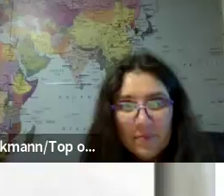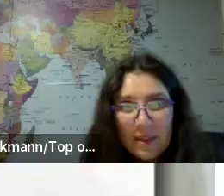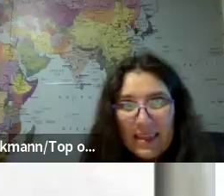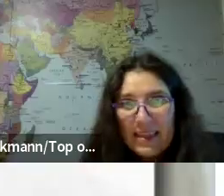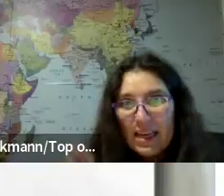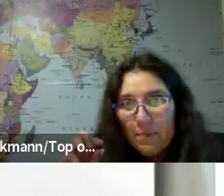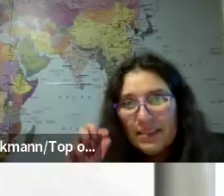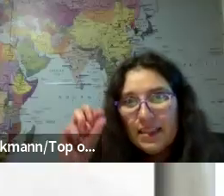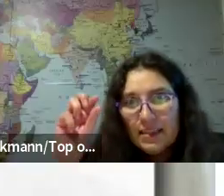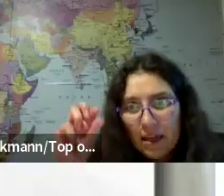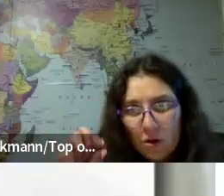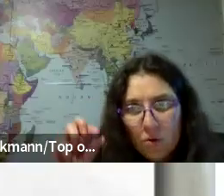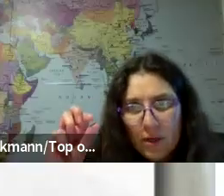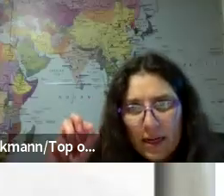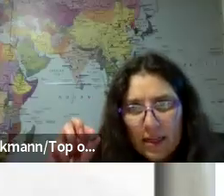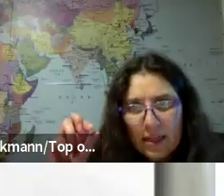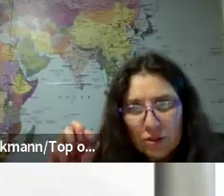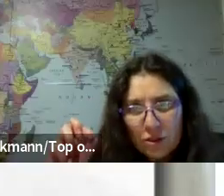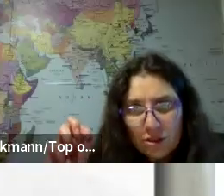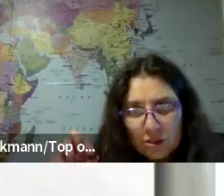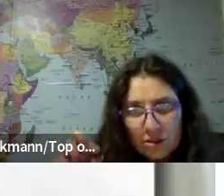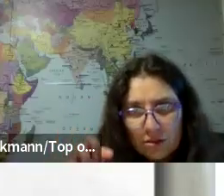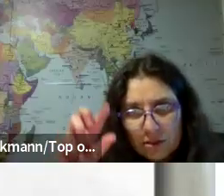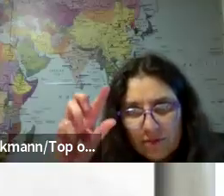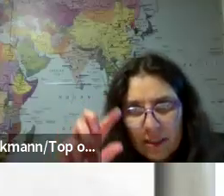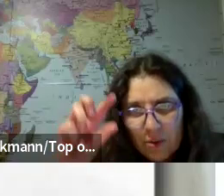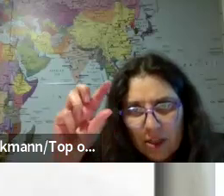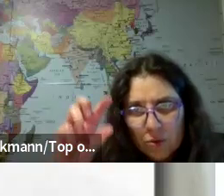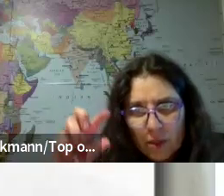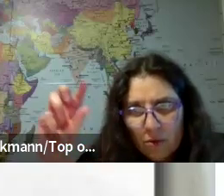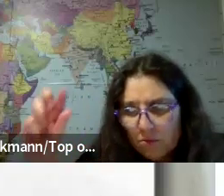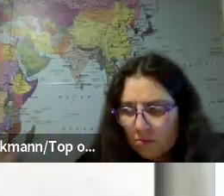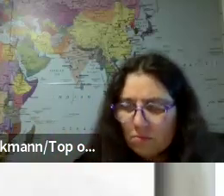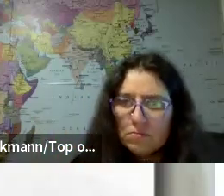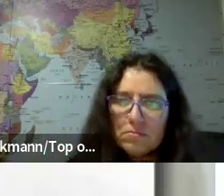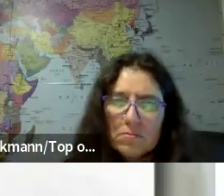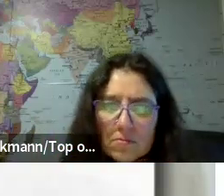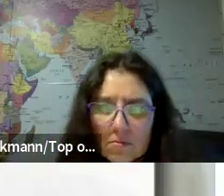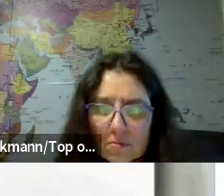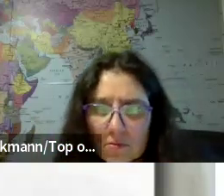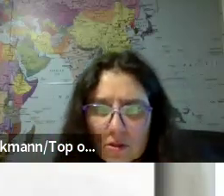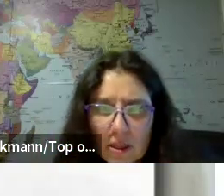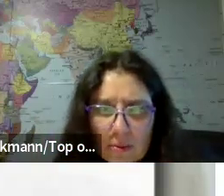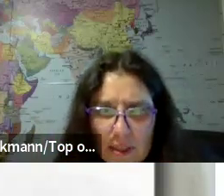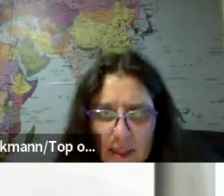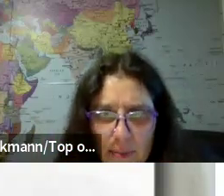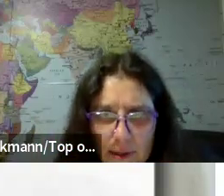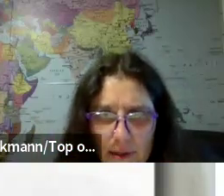Ujú. Y al parecer tengo una inclinación. Se fijan una altura, no sé cómo se